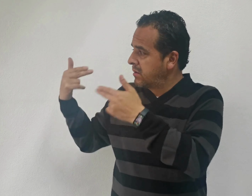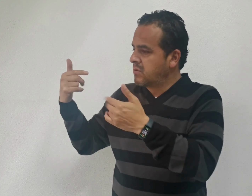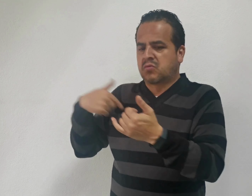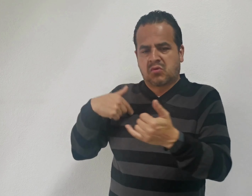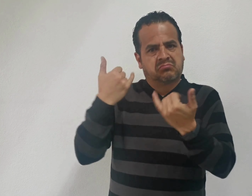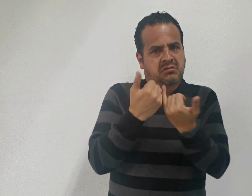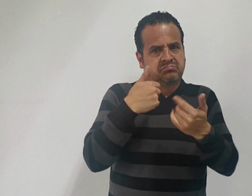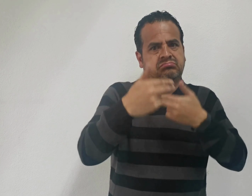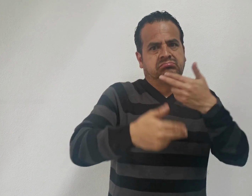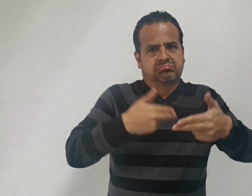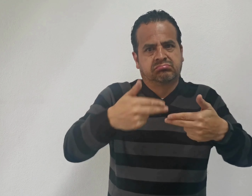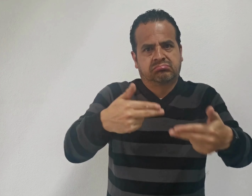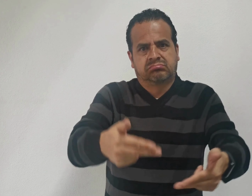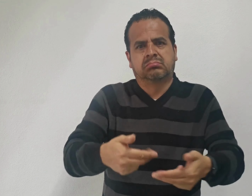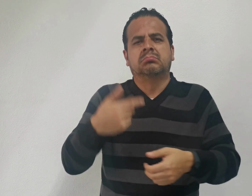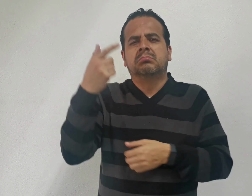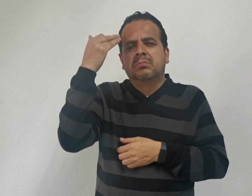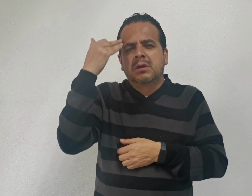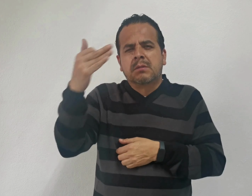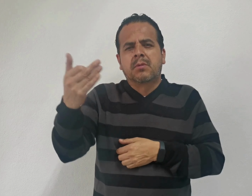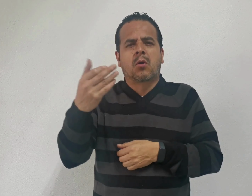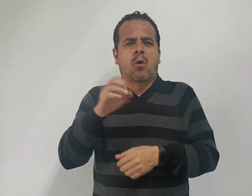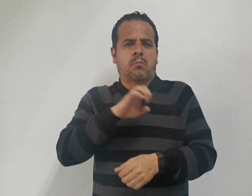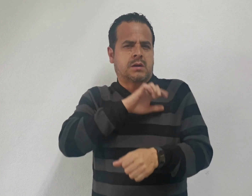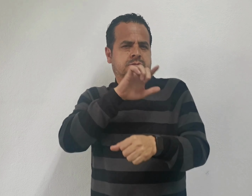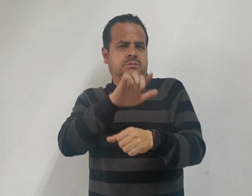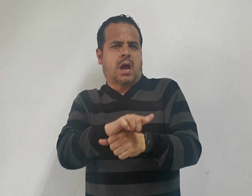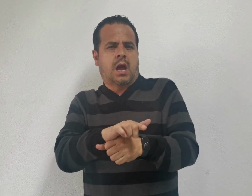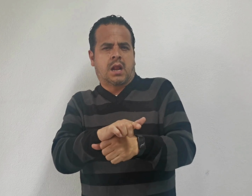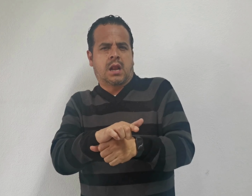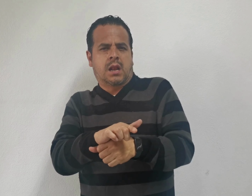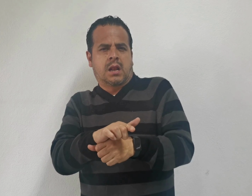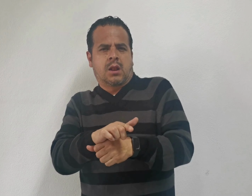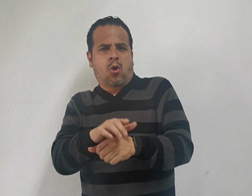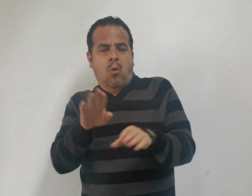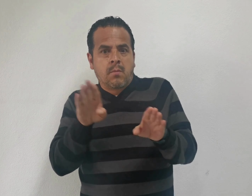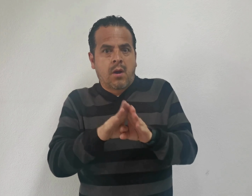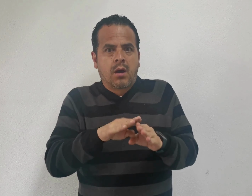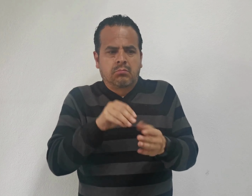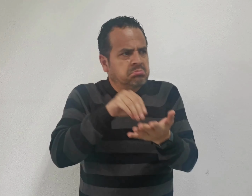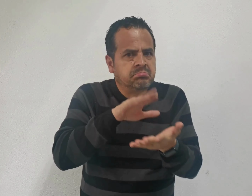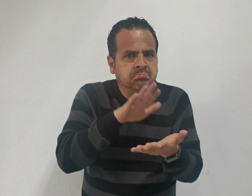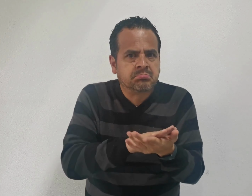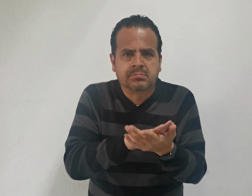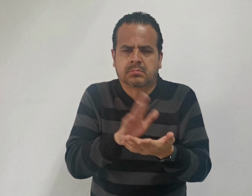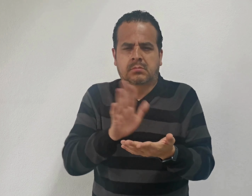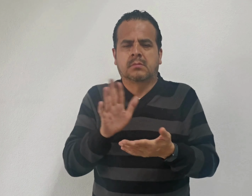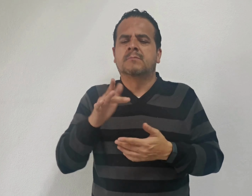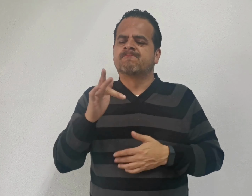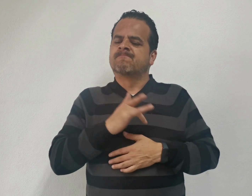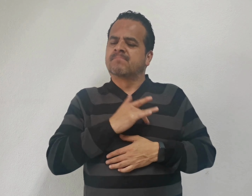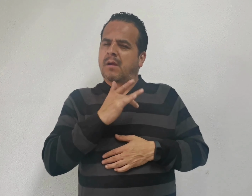especial eh la diferencia en mi caso es que no lo marco tanto como cierre creo que para mí cierre es más importantes es esto que decía en verano y los